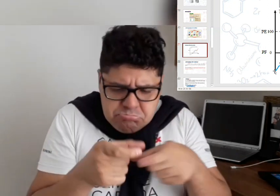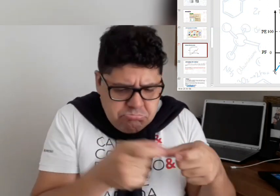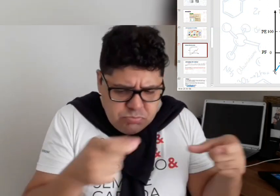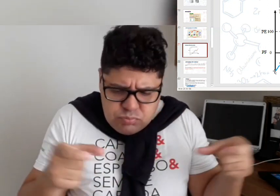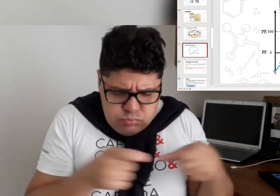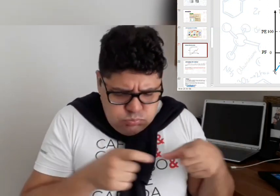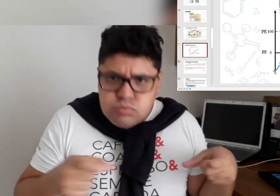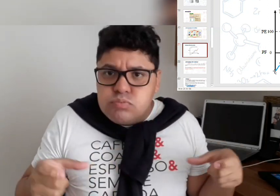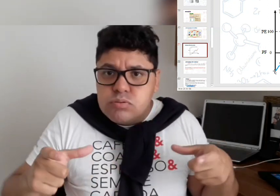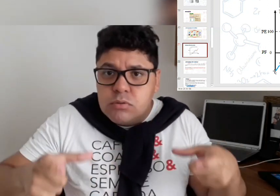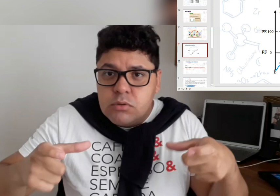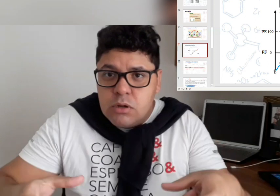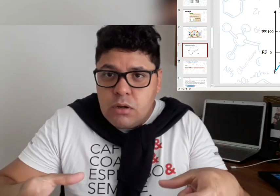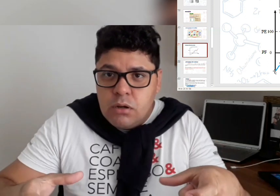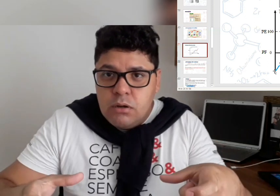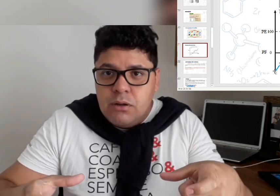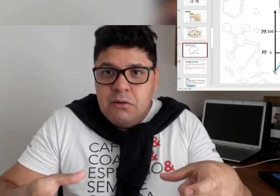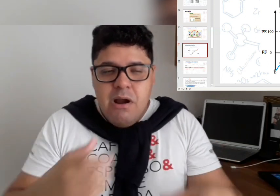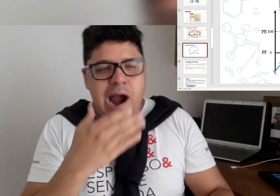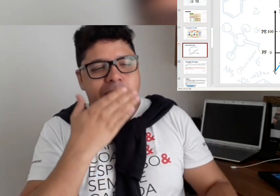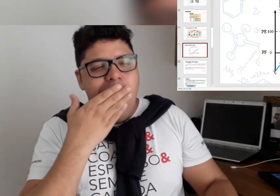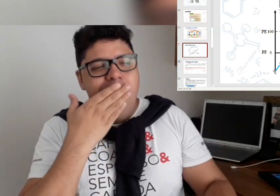graus negativos.